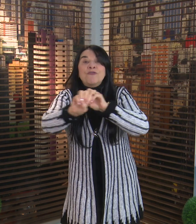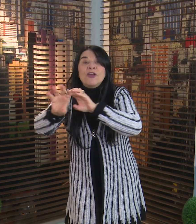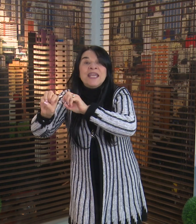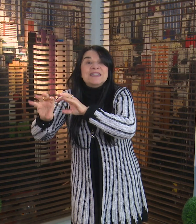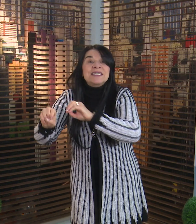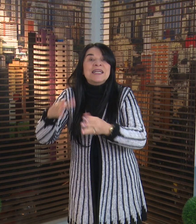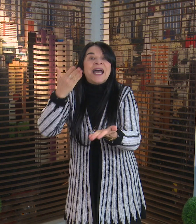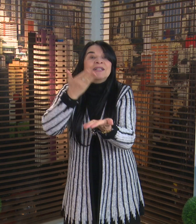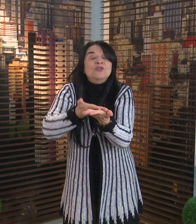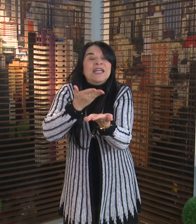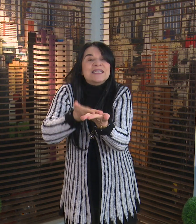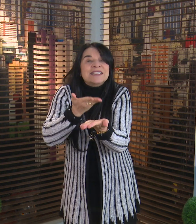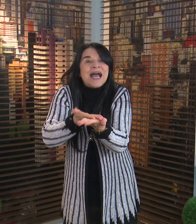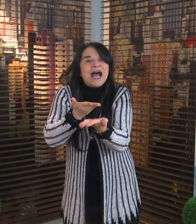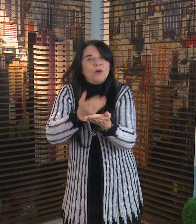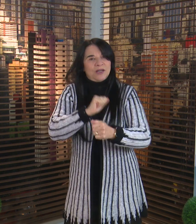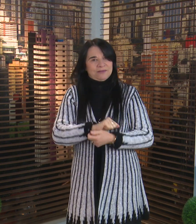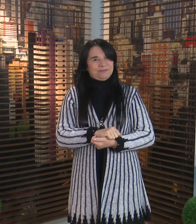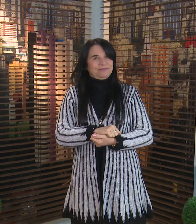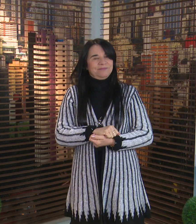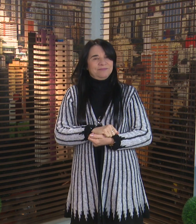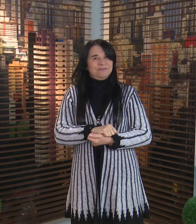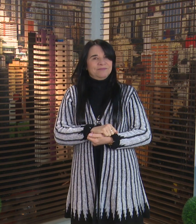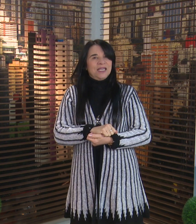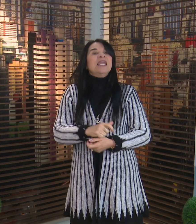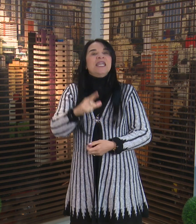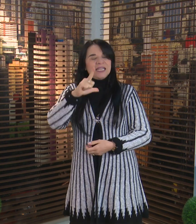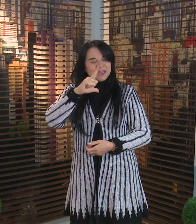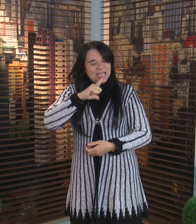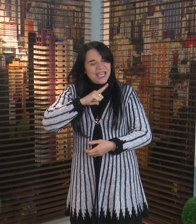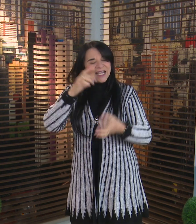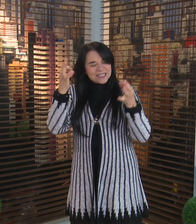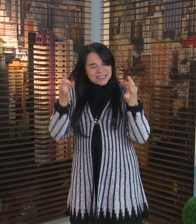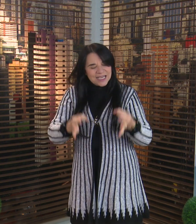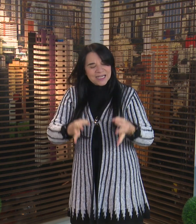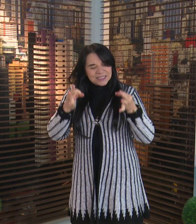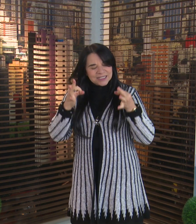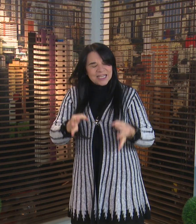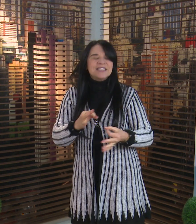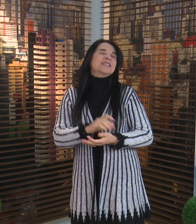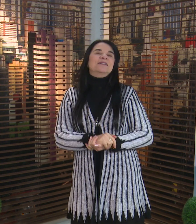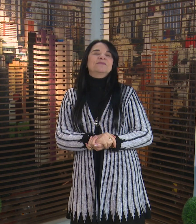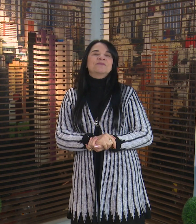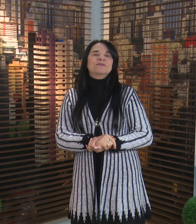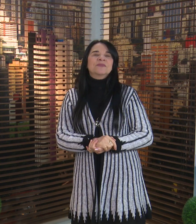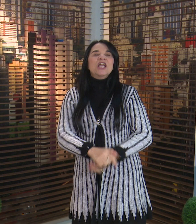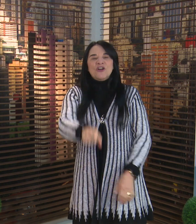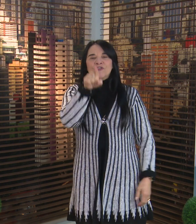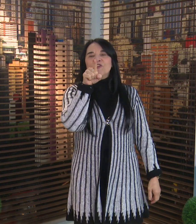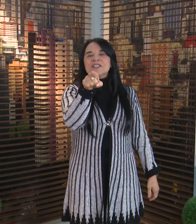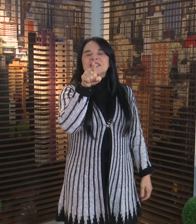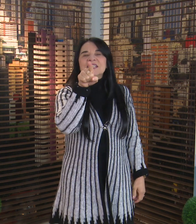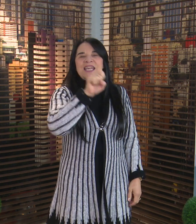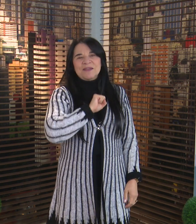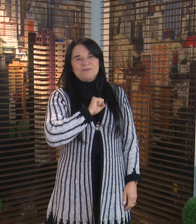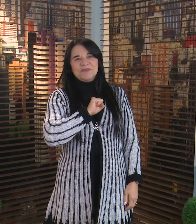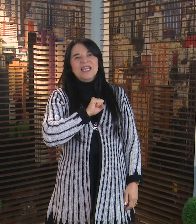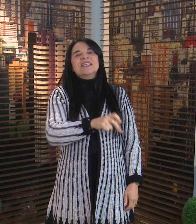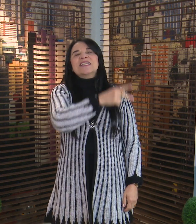foi ensinado nessa aula. E tenha certeza, você será